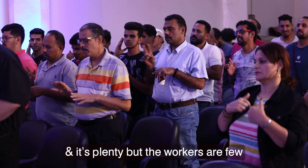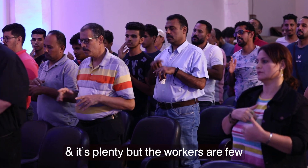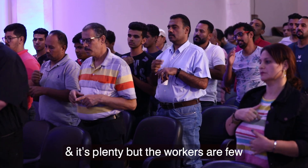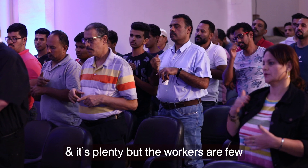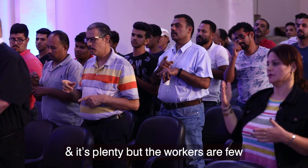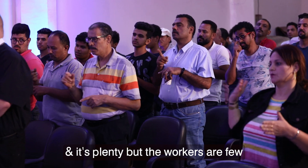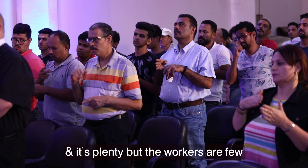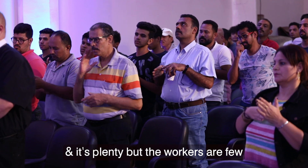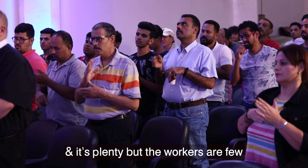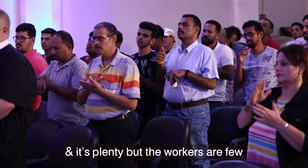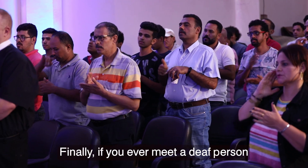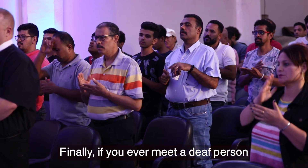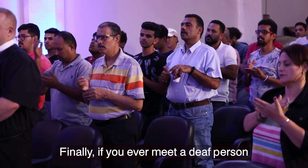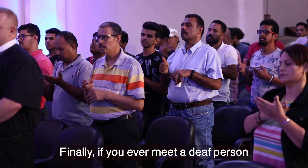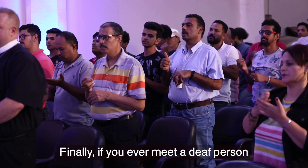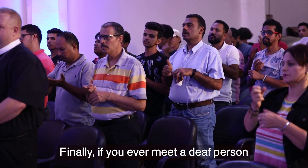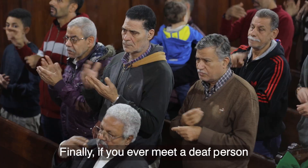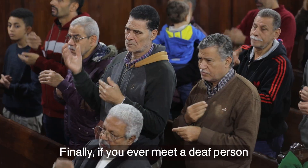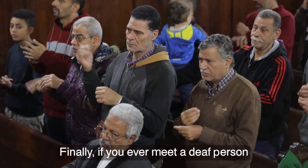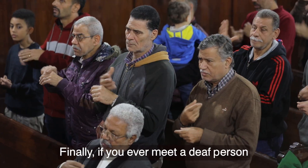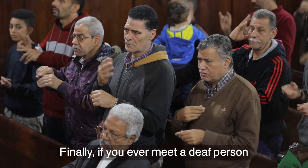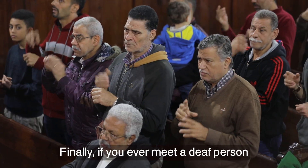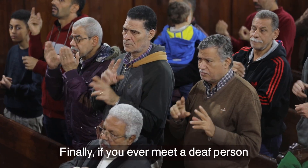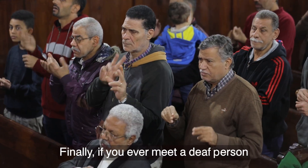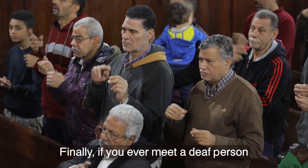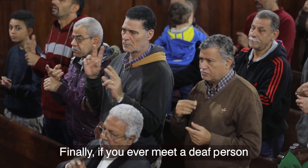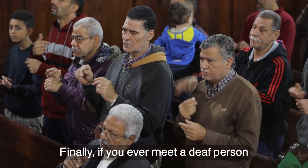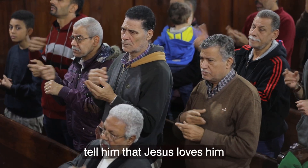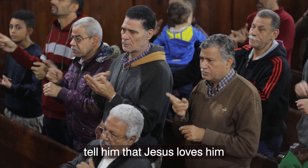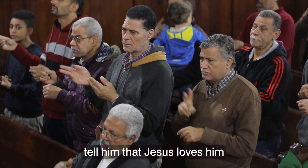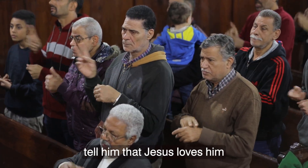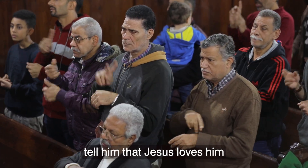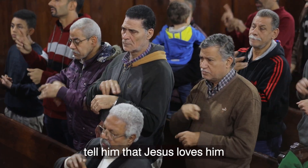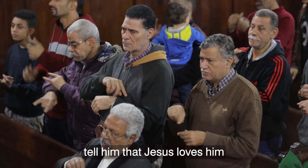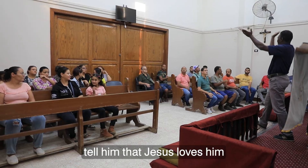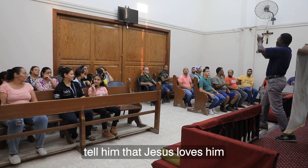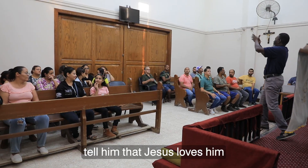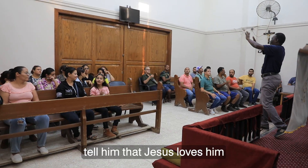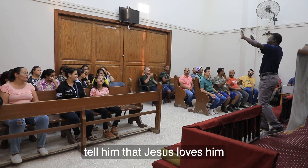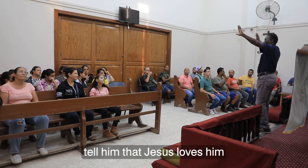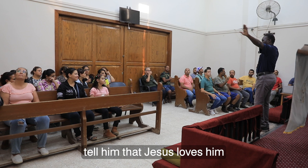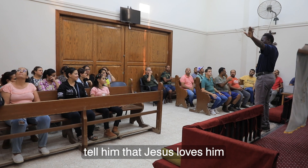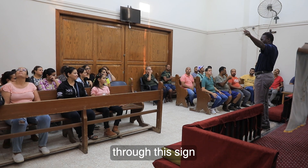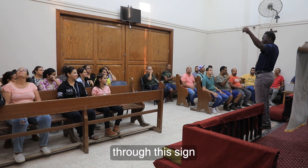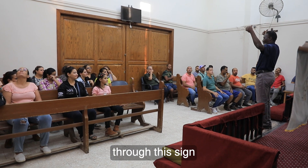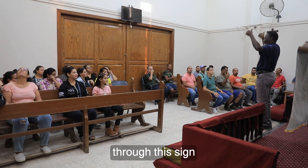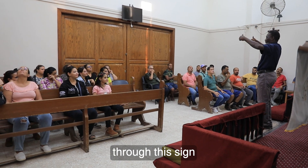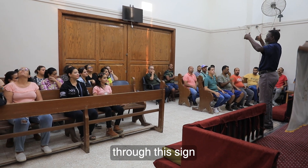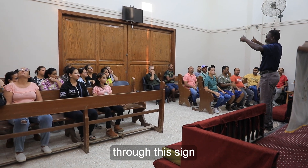الفعل قليلون وأخيراً إذا صدفت شخصاً أصم أخبره أن يسوع يحبه عن طريق هذه